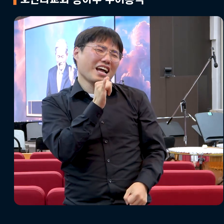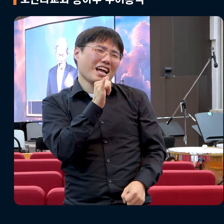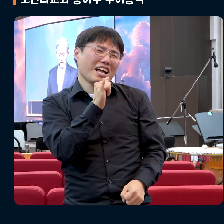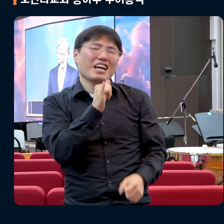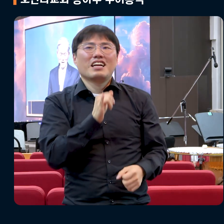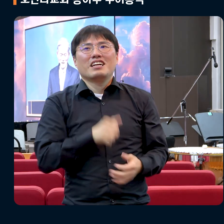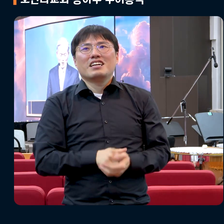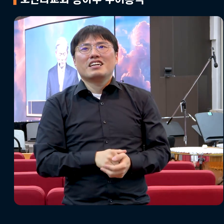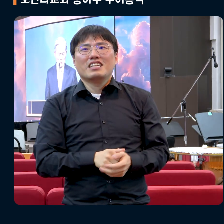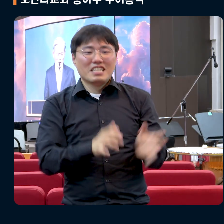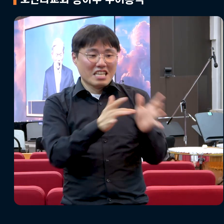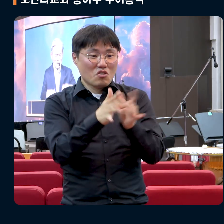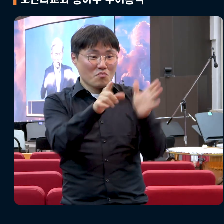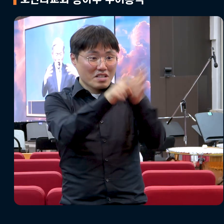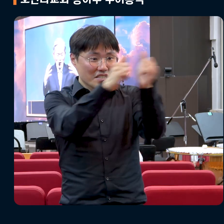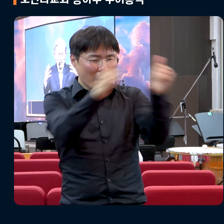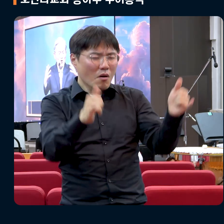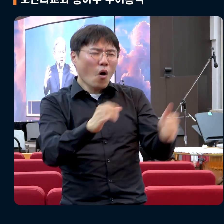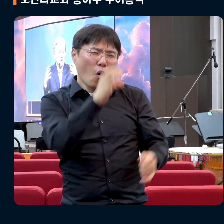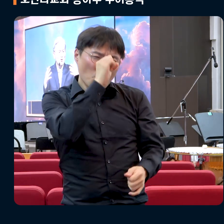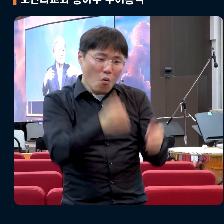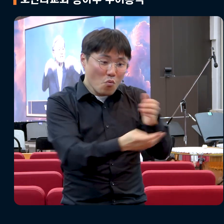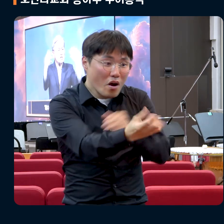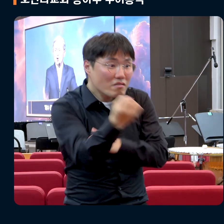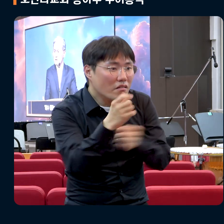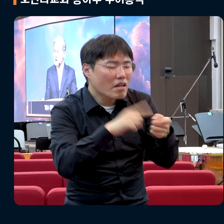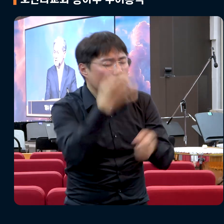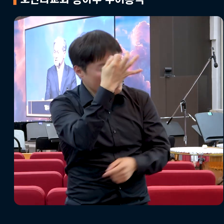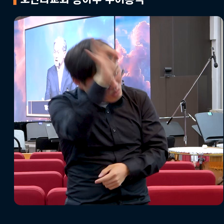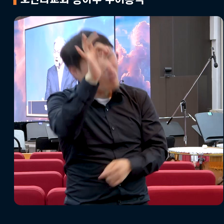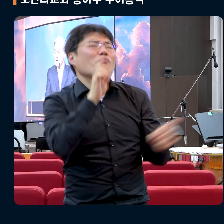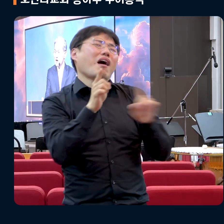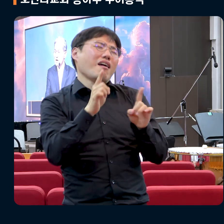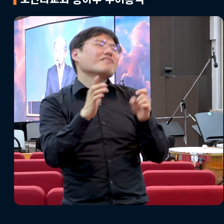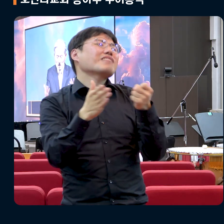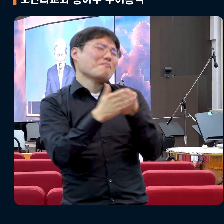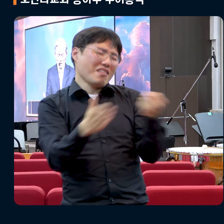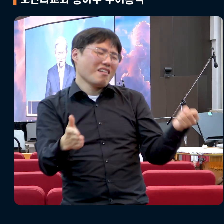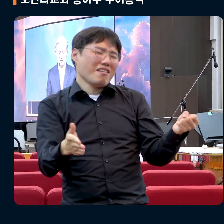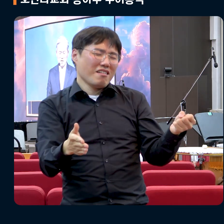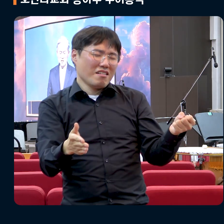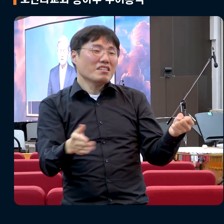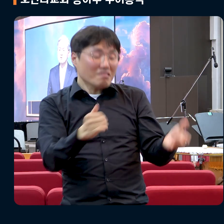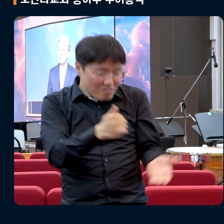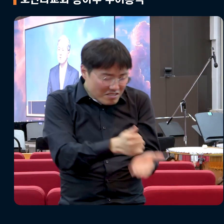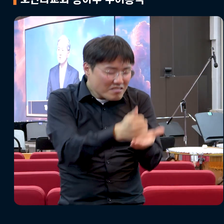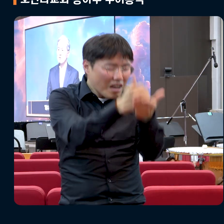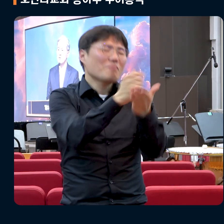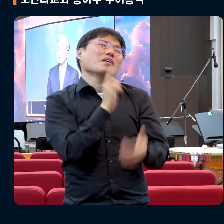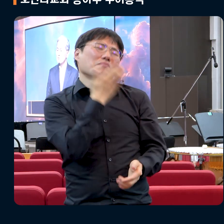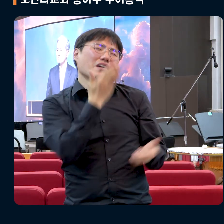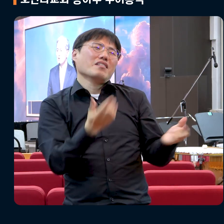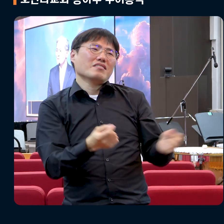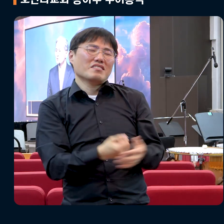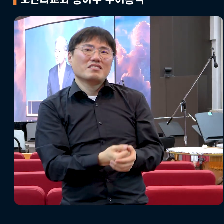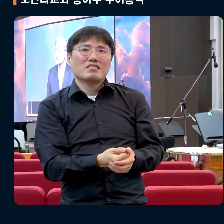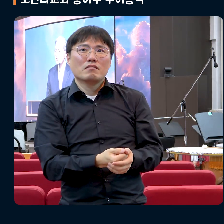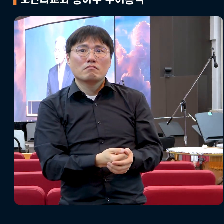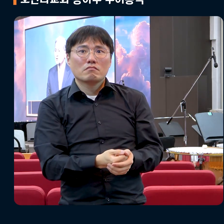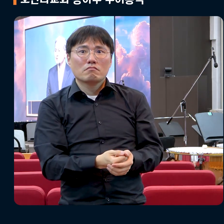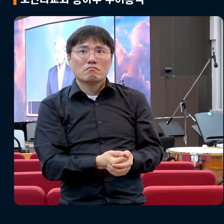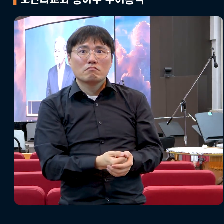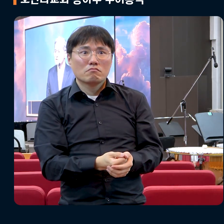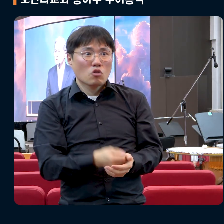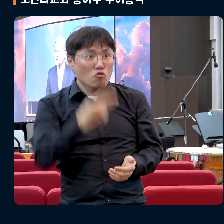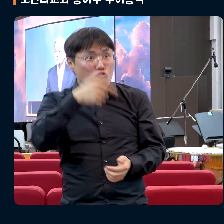하는, 예수 믿는 사람의 선한 영향력을 인정하는 말이니까. 그러니까 이건 칭찬이죠. 여러분, 이런